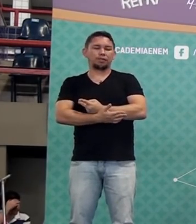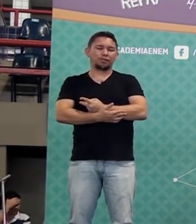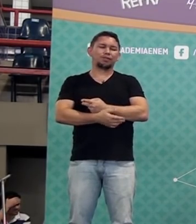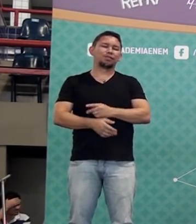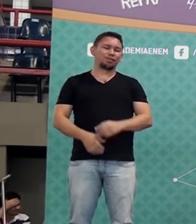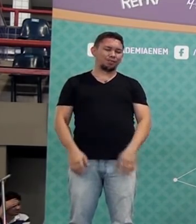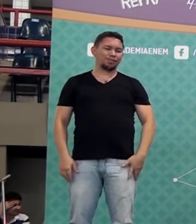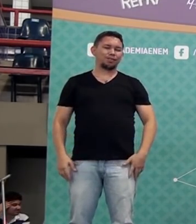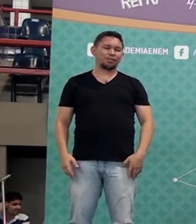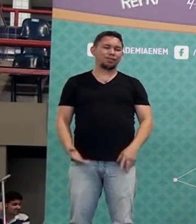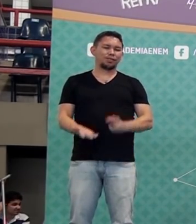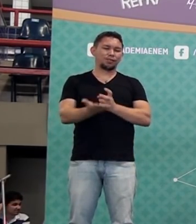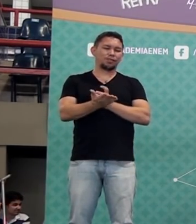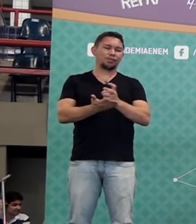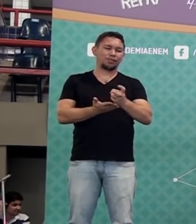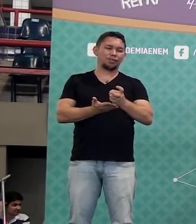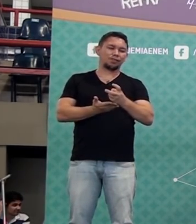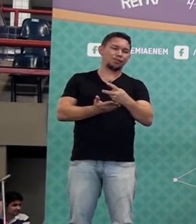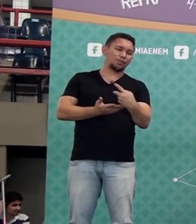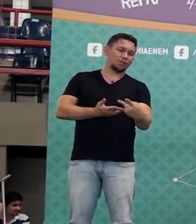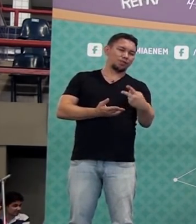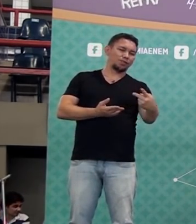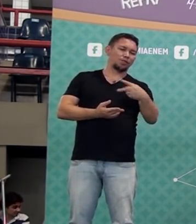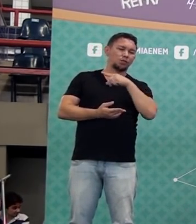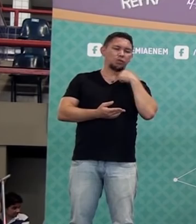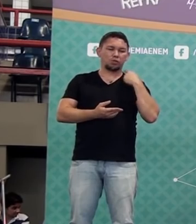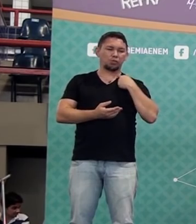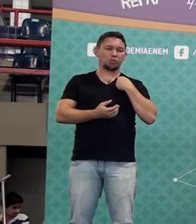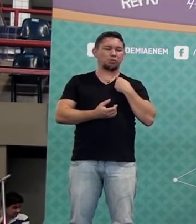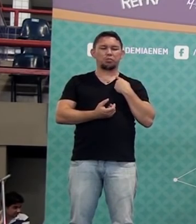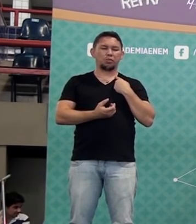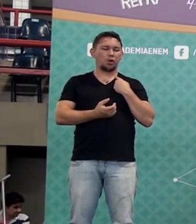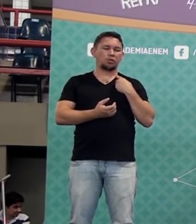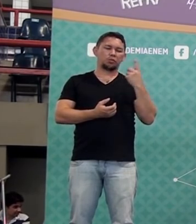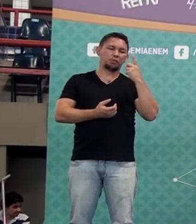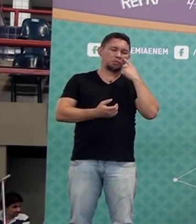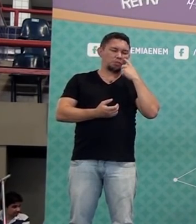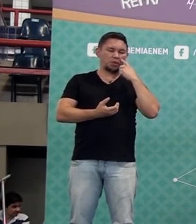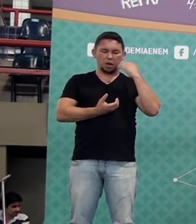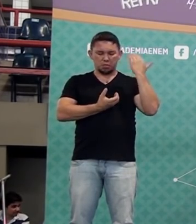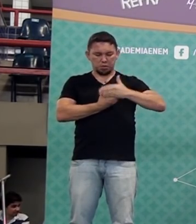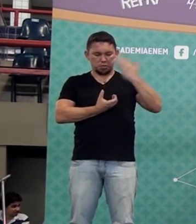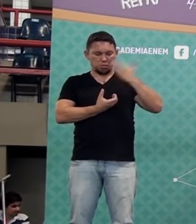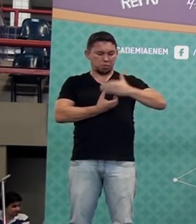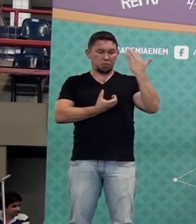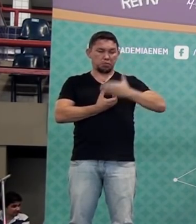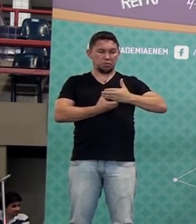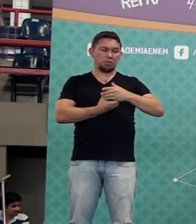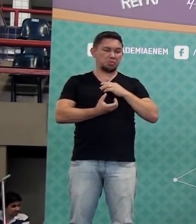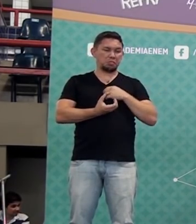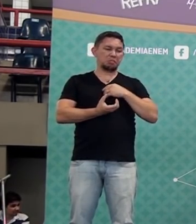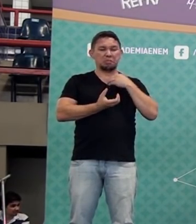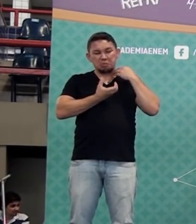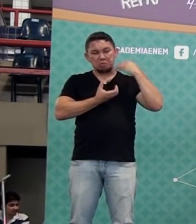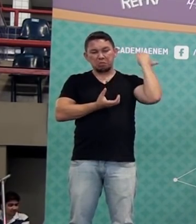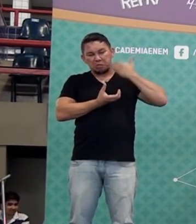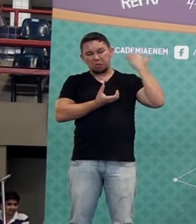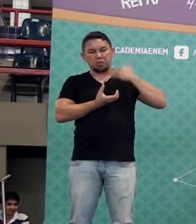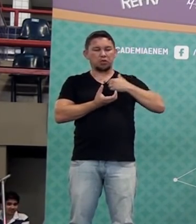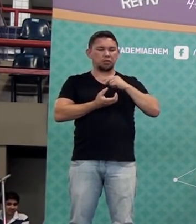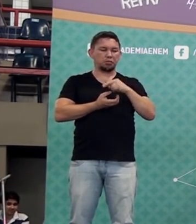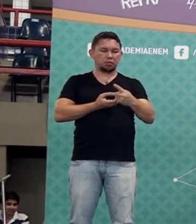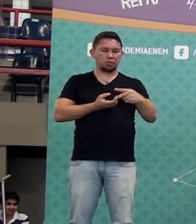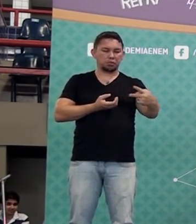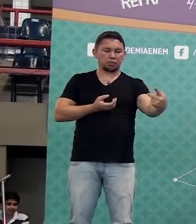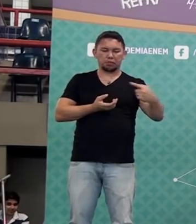eles foram guilhotinados pela guilhotina que eles mesmos criaram.